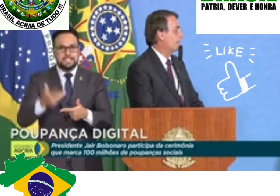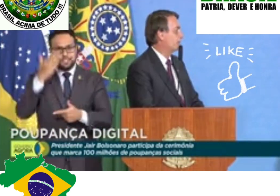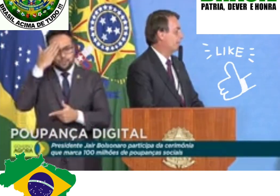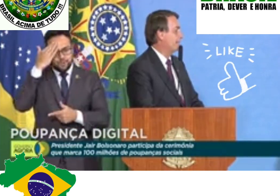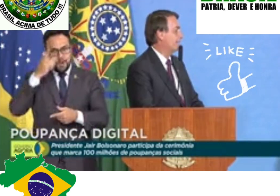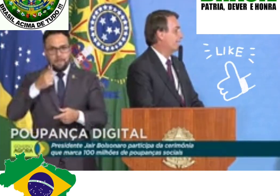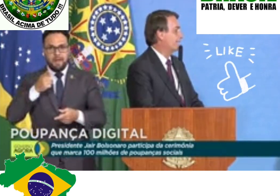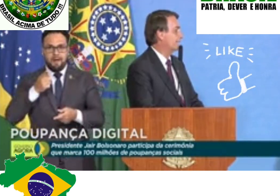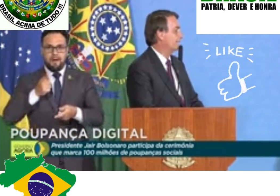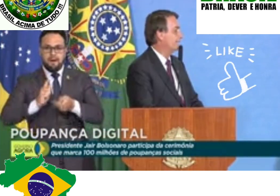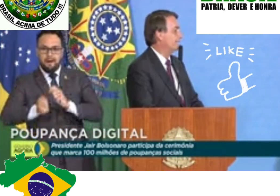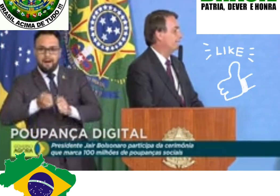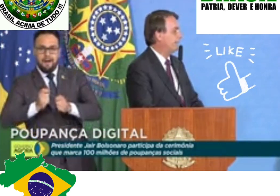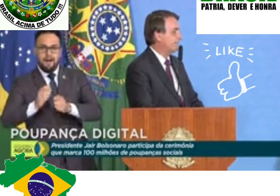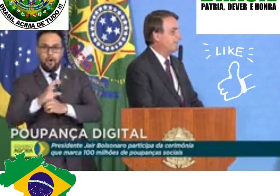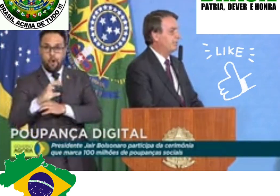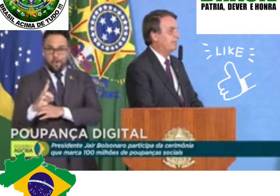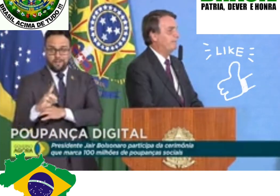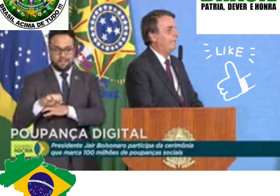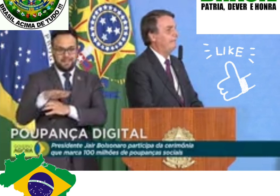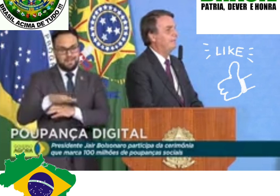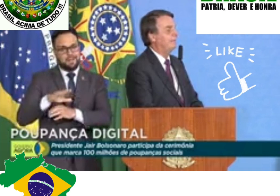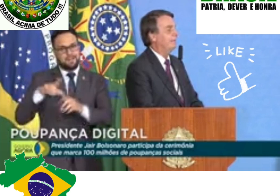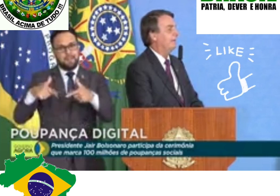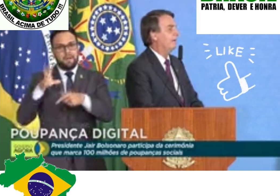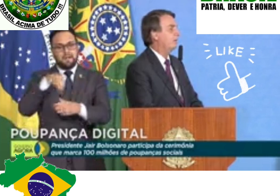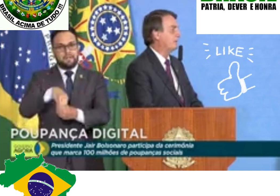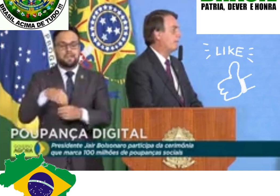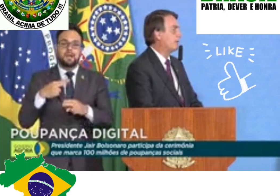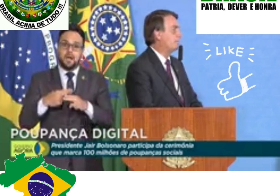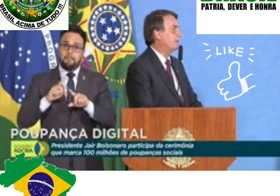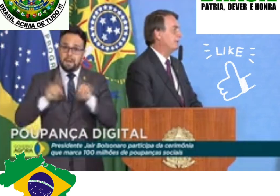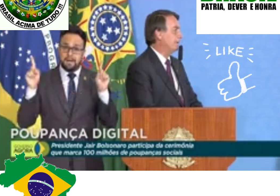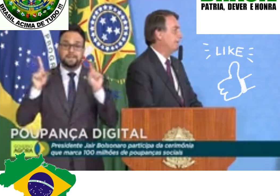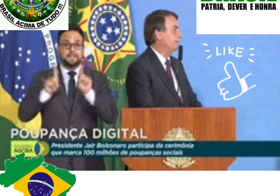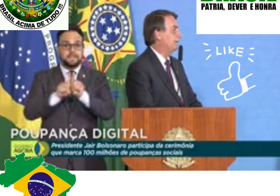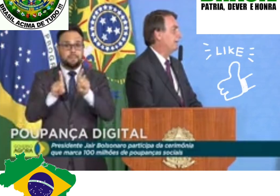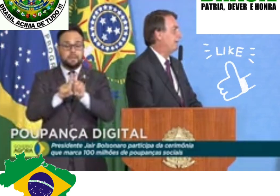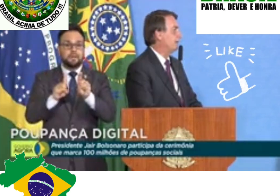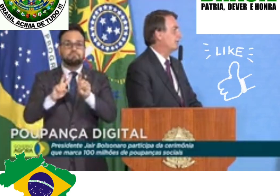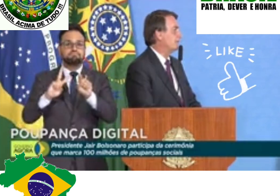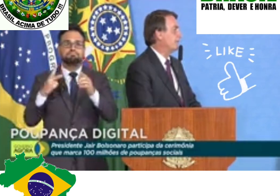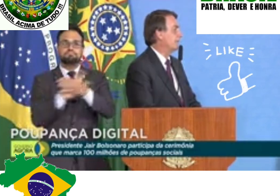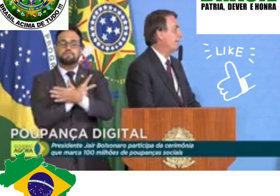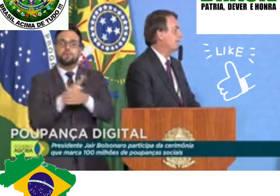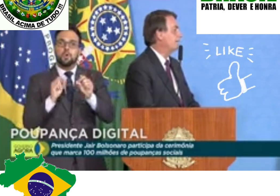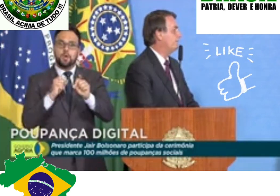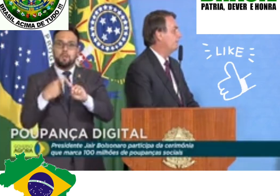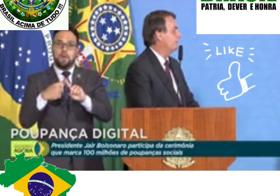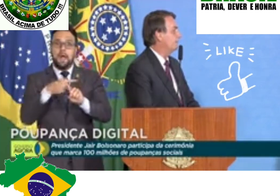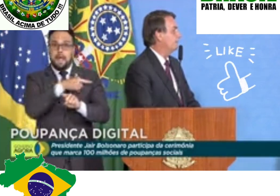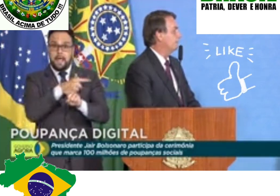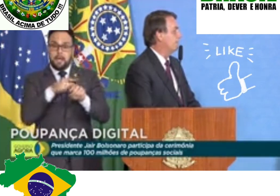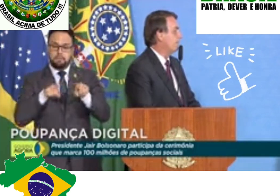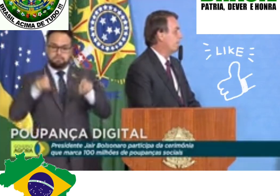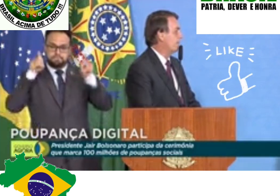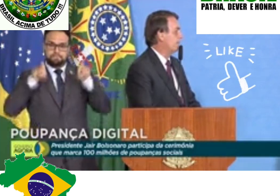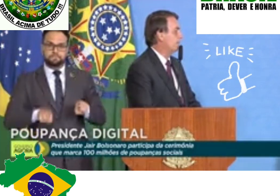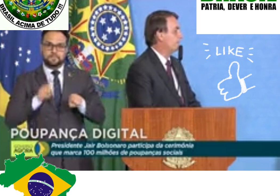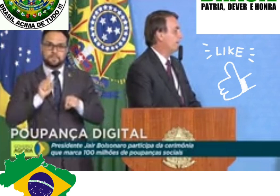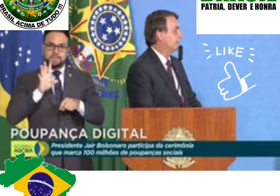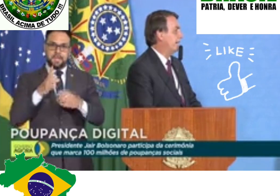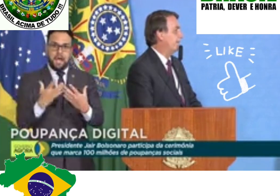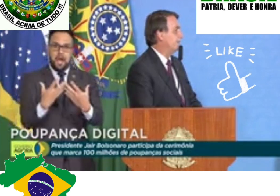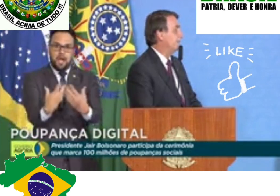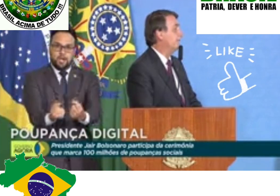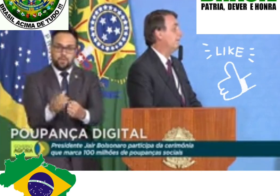conduzir o trabalho da Caixa. Mas isso também aconteceu porque ele, ao assumir a Caixa, uma missão